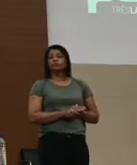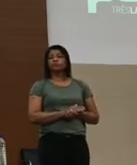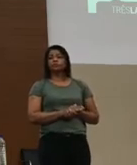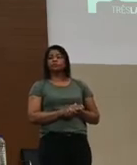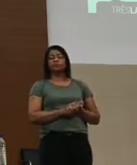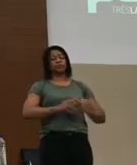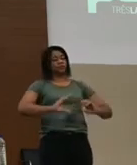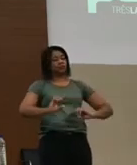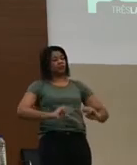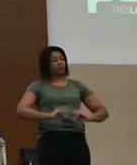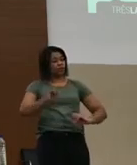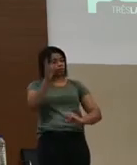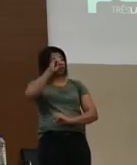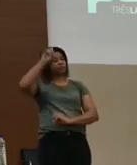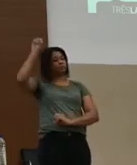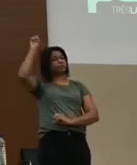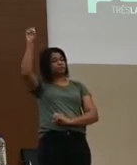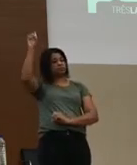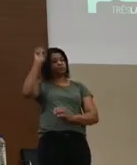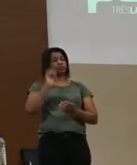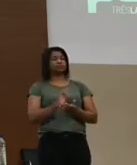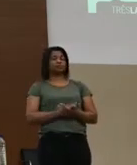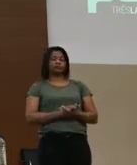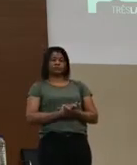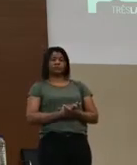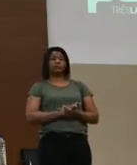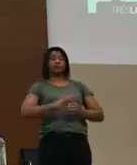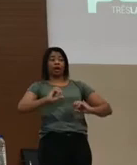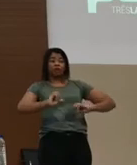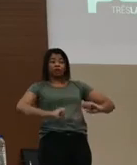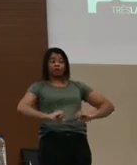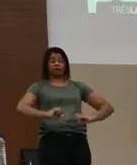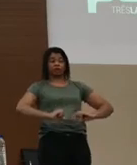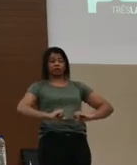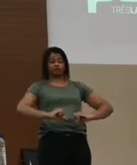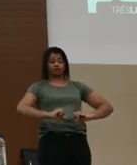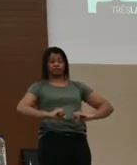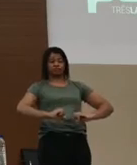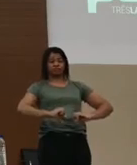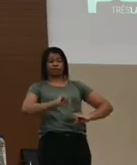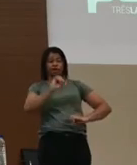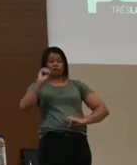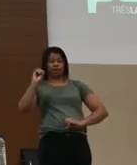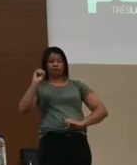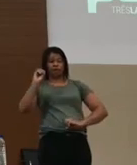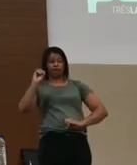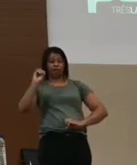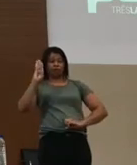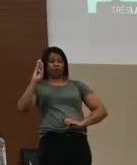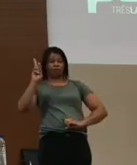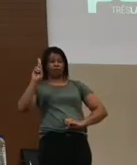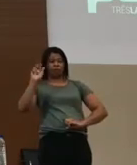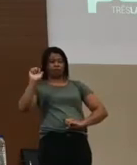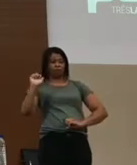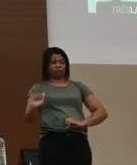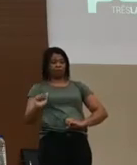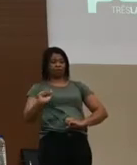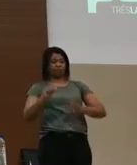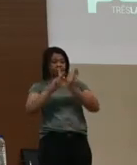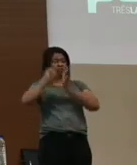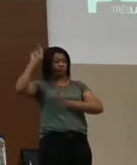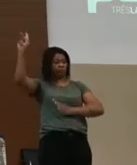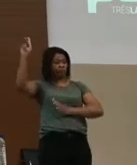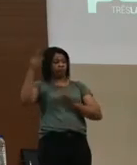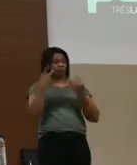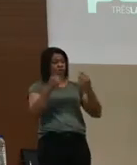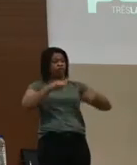A obra de Deus, a obra do Senhor, a obra que nós estamos inseridos nela.